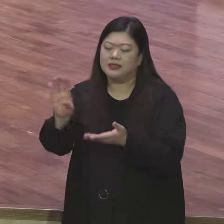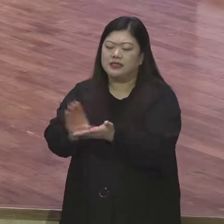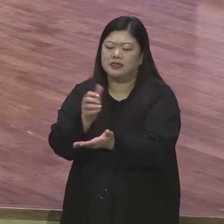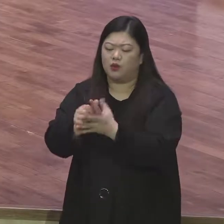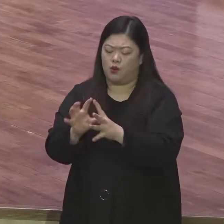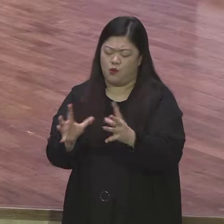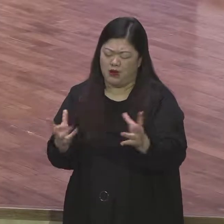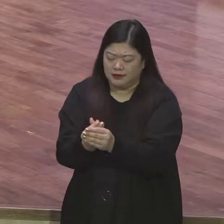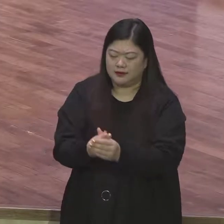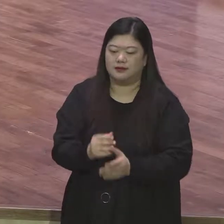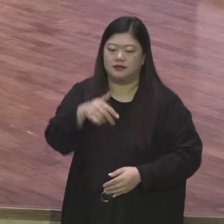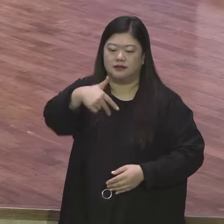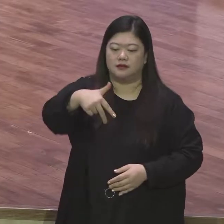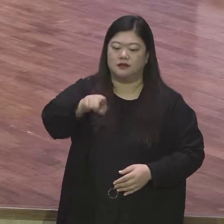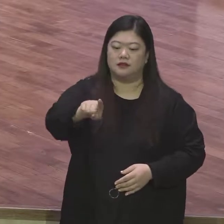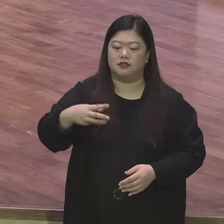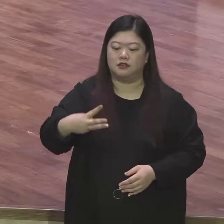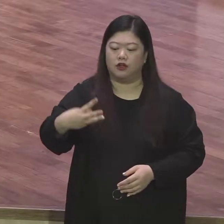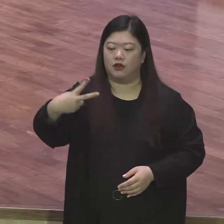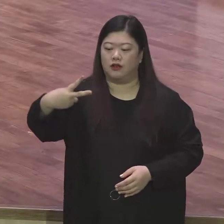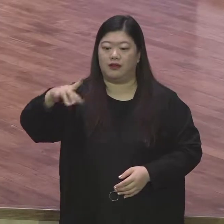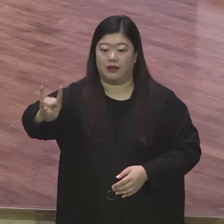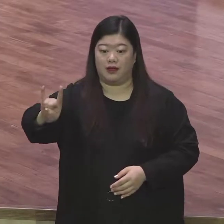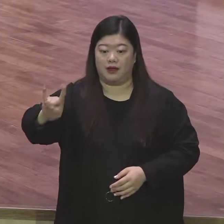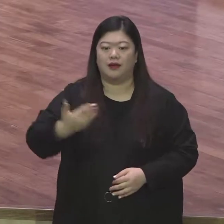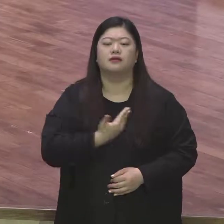절대제자예요. 절대제자.